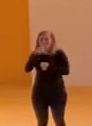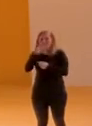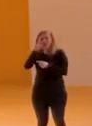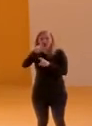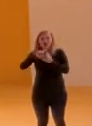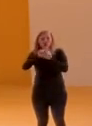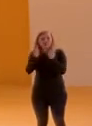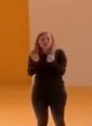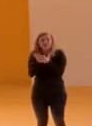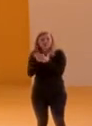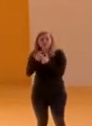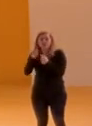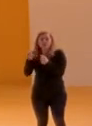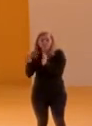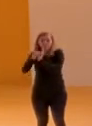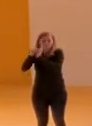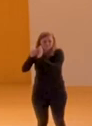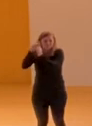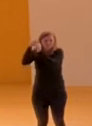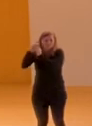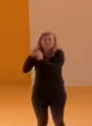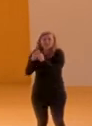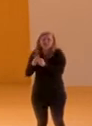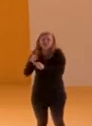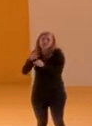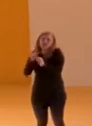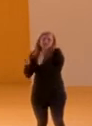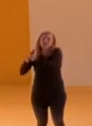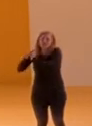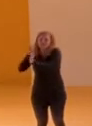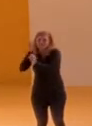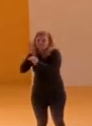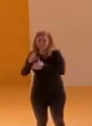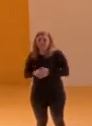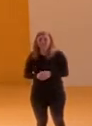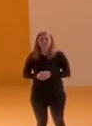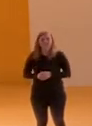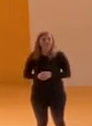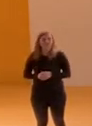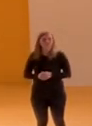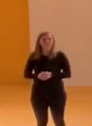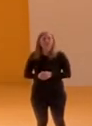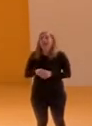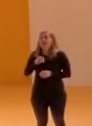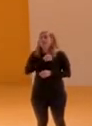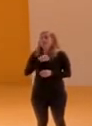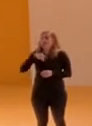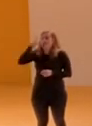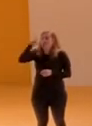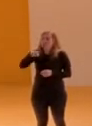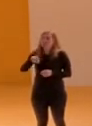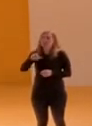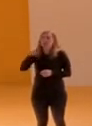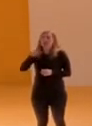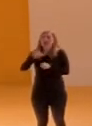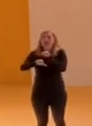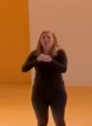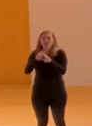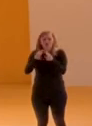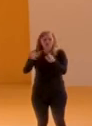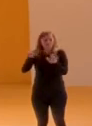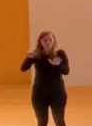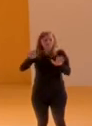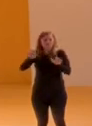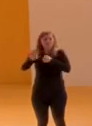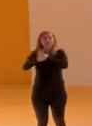to wszystko są jak gdyby przepisy No i gdy krzyżyki to są też jakieś przepisy Polska jest tutaj za rok 90